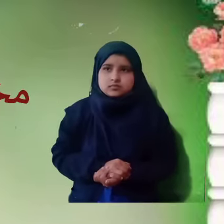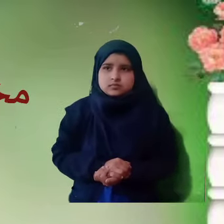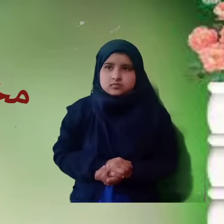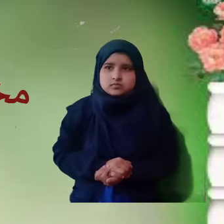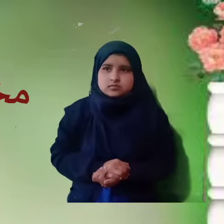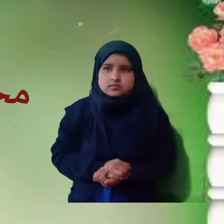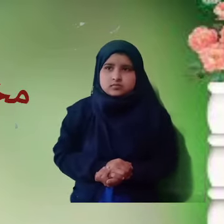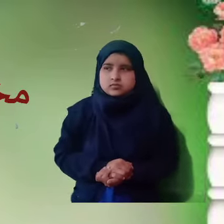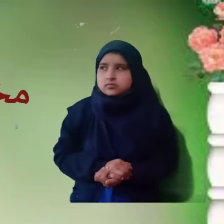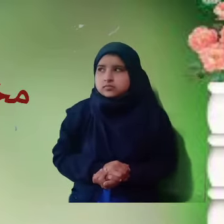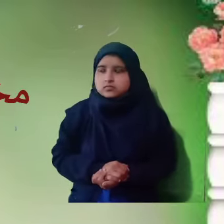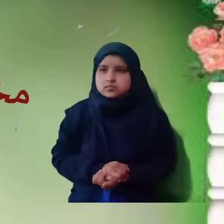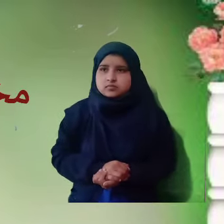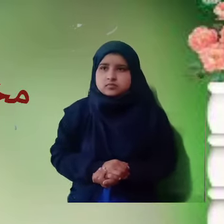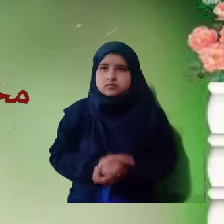मखलूत कसर,